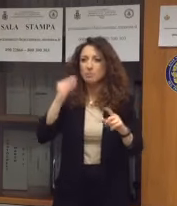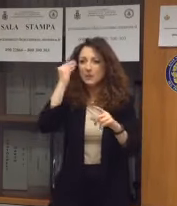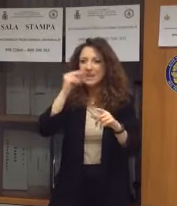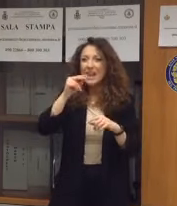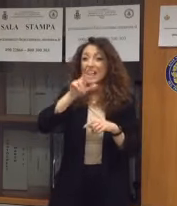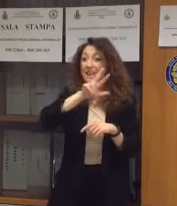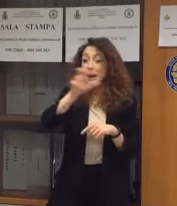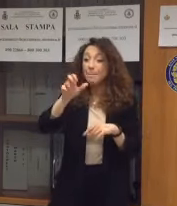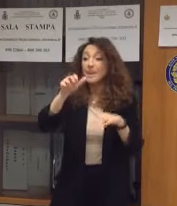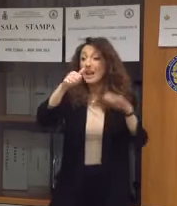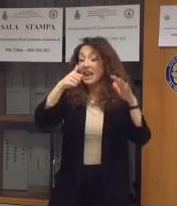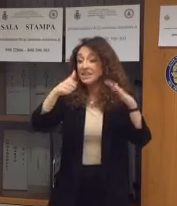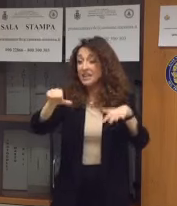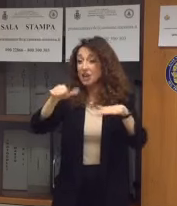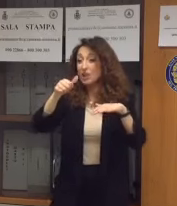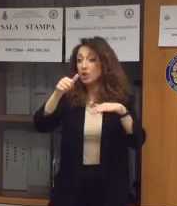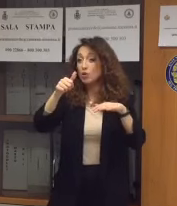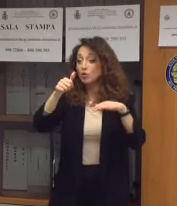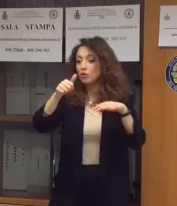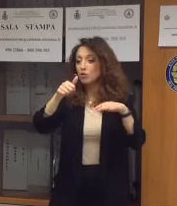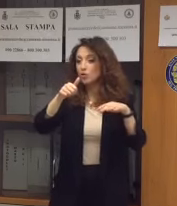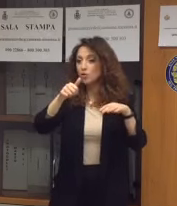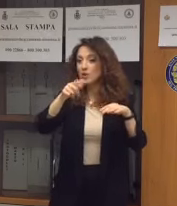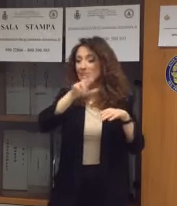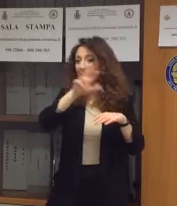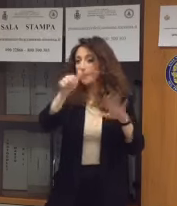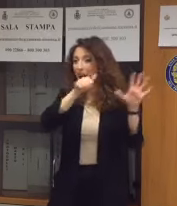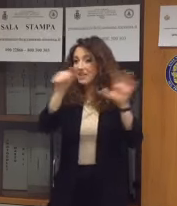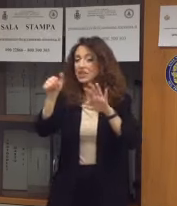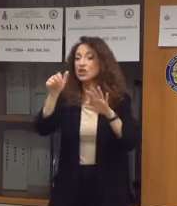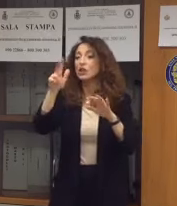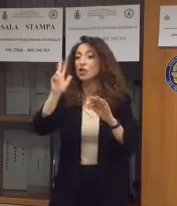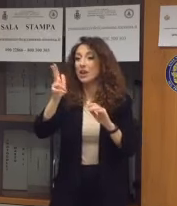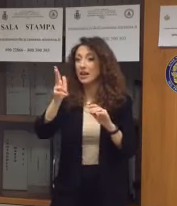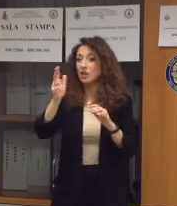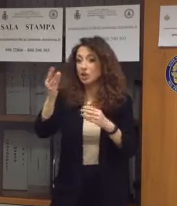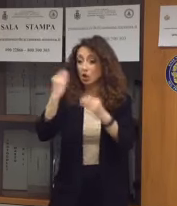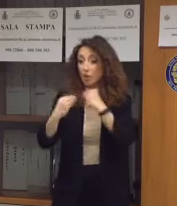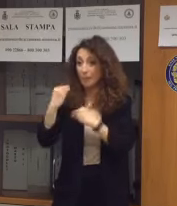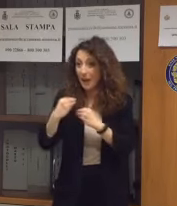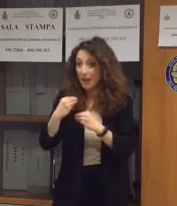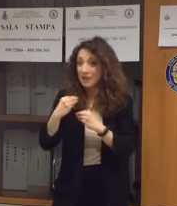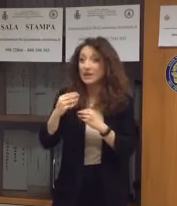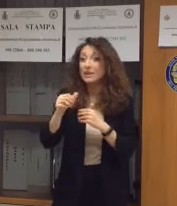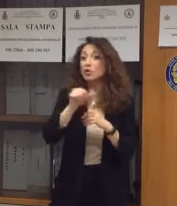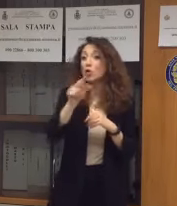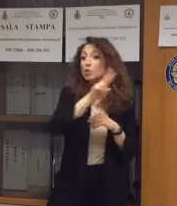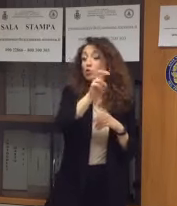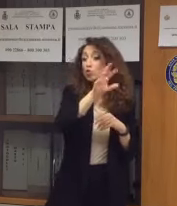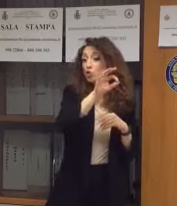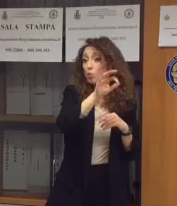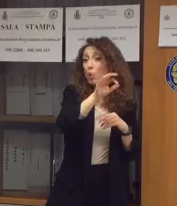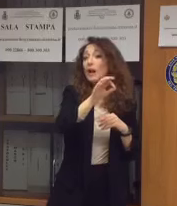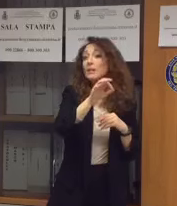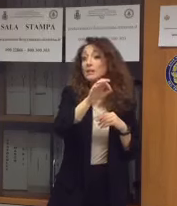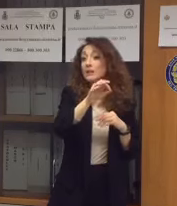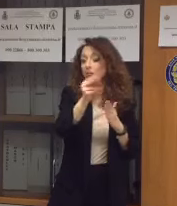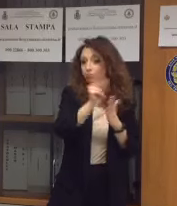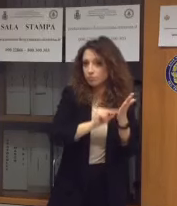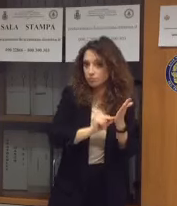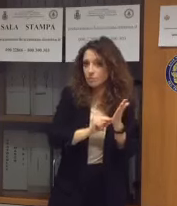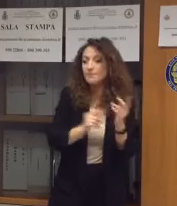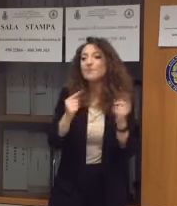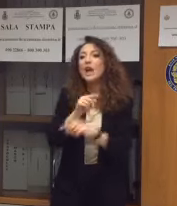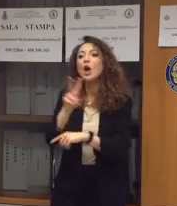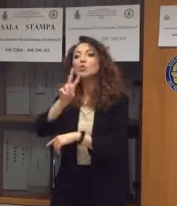3.216 domande solo 150 sono state formalizzate nelle circoscrizioni e 200 hanno avuto un